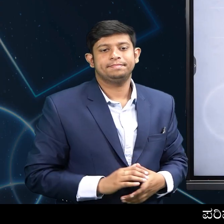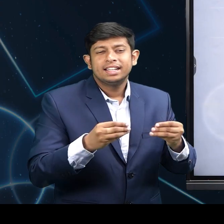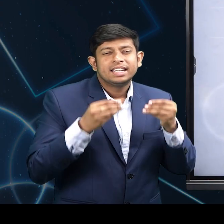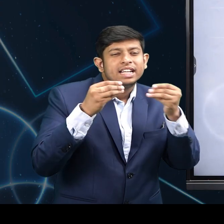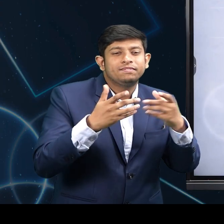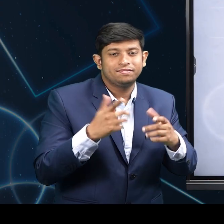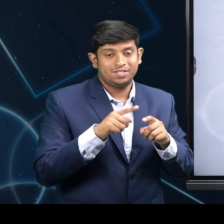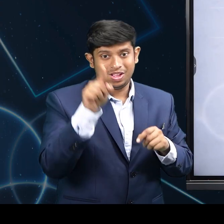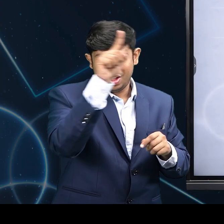ಅವ್ರೇನ್ ಕೊಟ್ಟಿದಾರಂದ್ರೆ